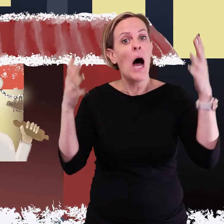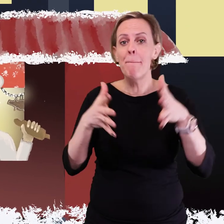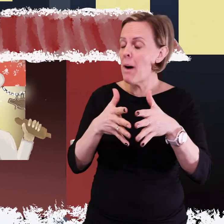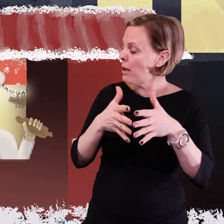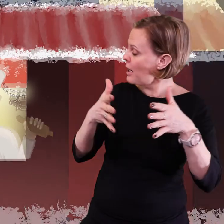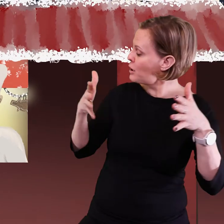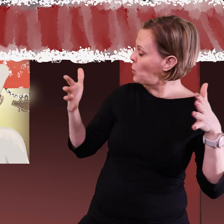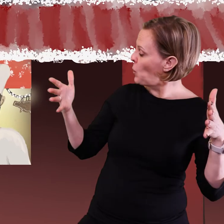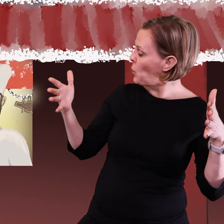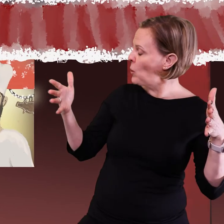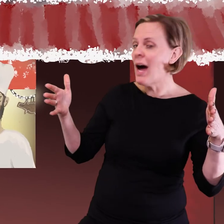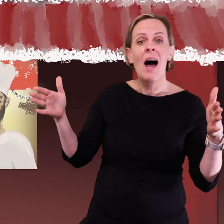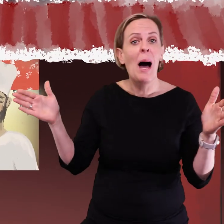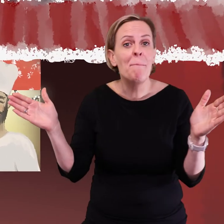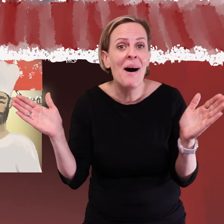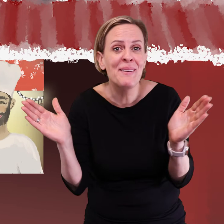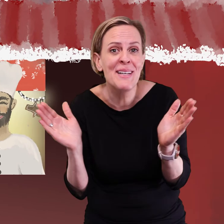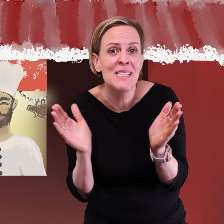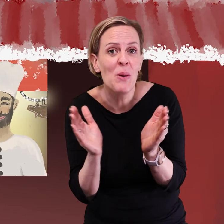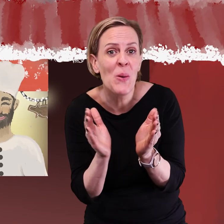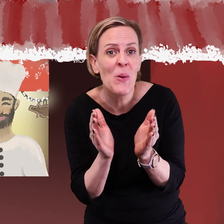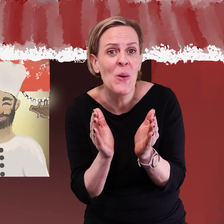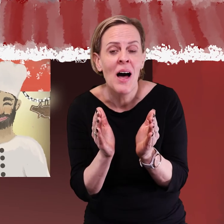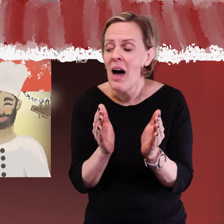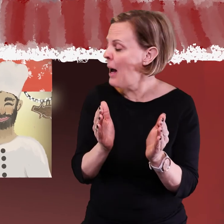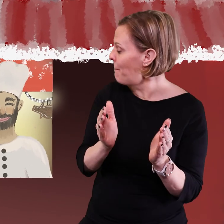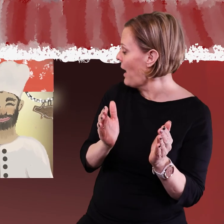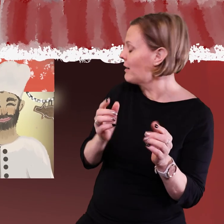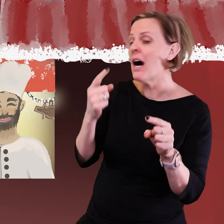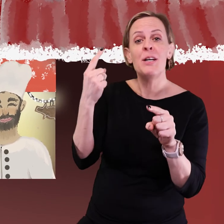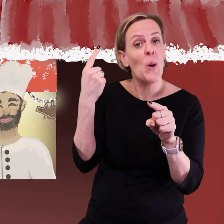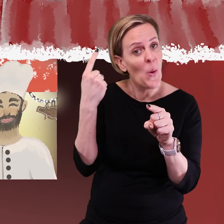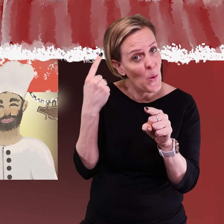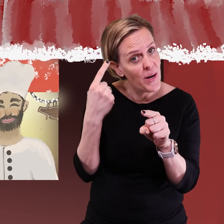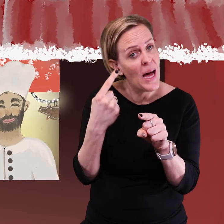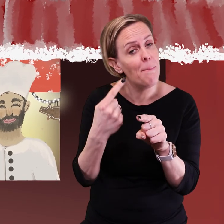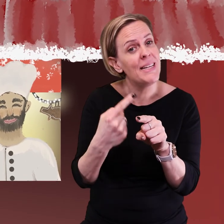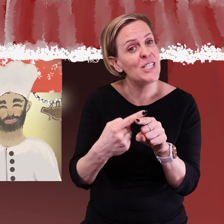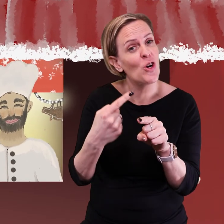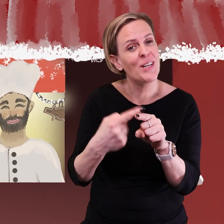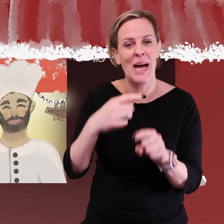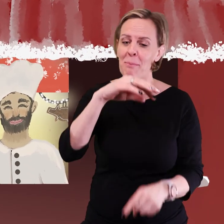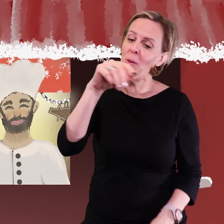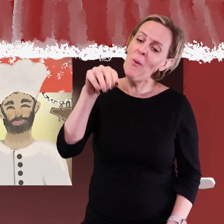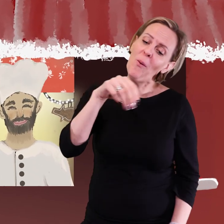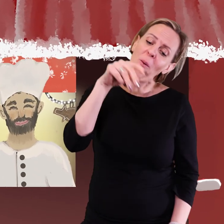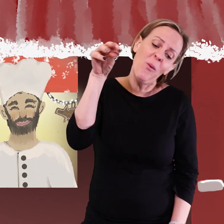Han bakar stora, han bakar små. Han bakar några med socker på.